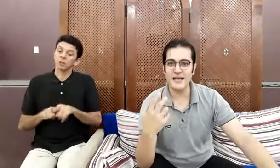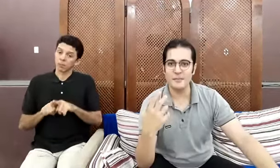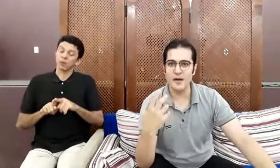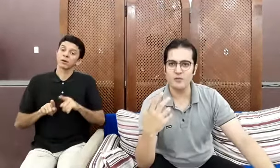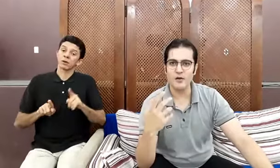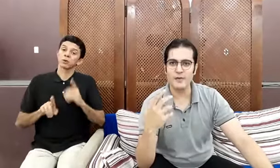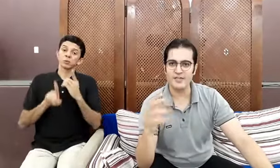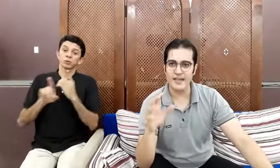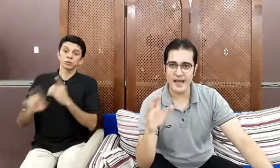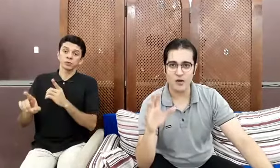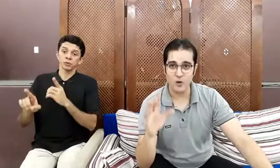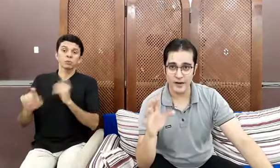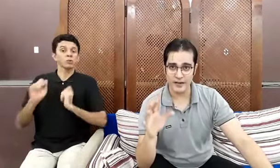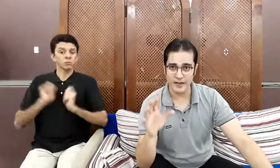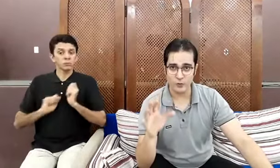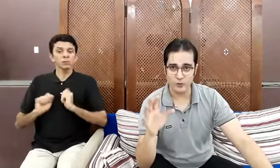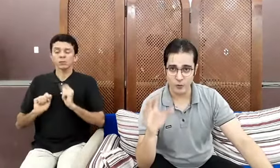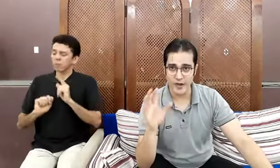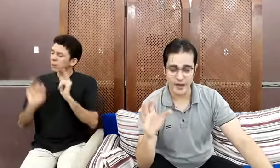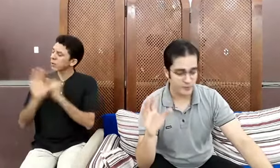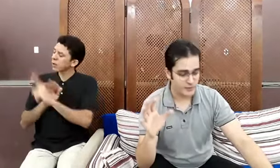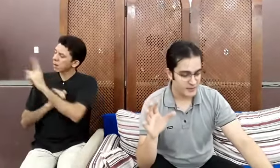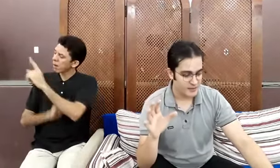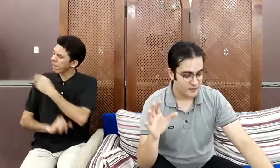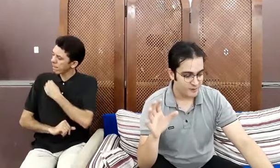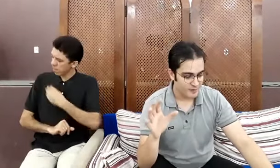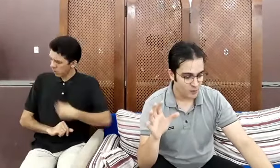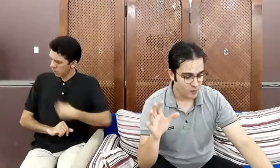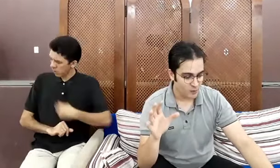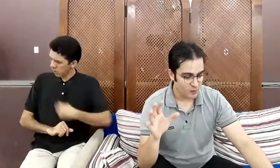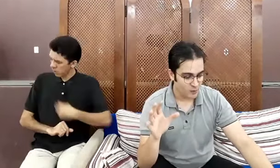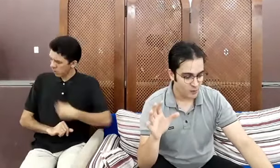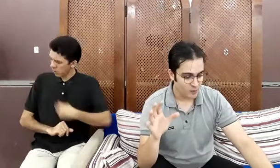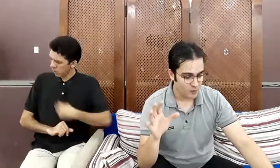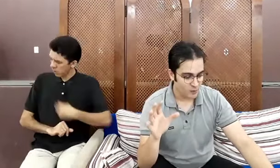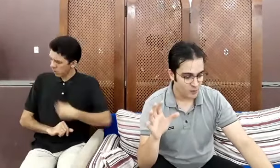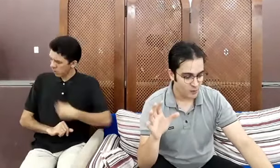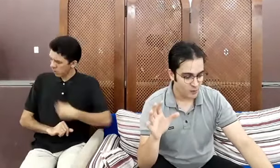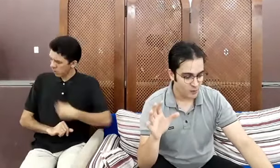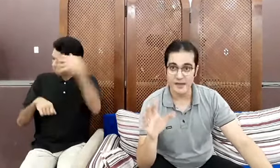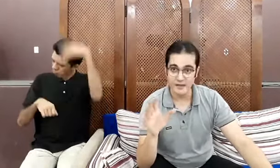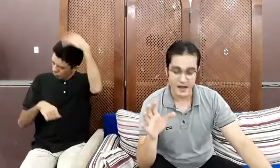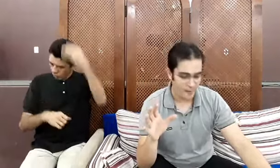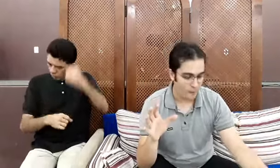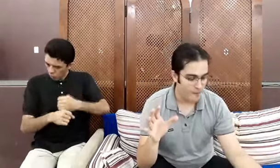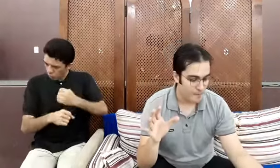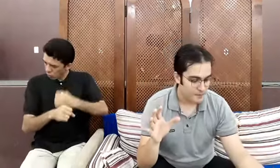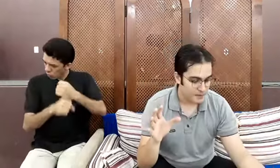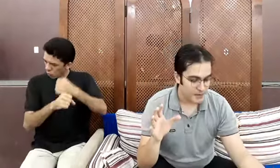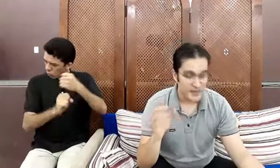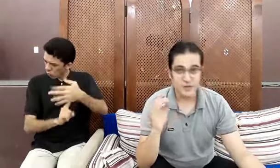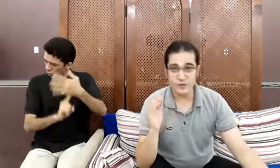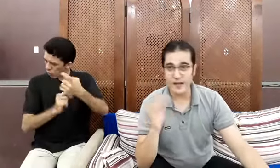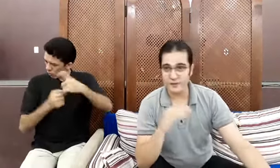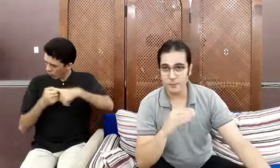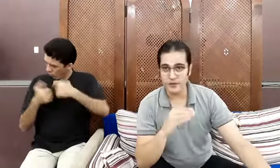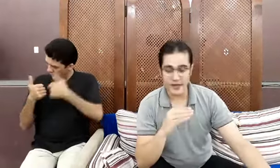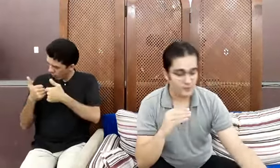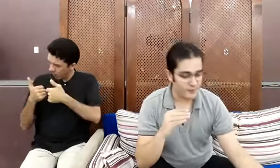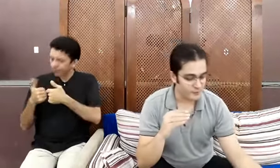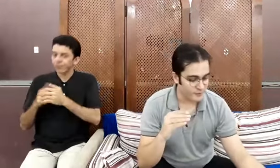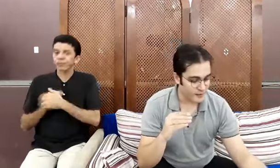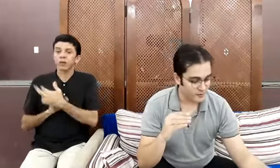ansiedade e perguntaram: Mestre, é agora que o teu reino finalmente aqui em Israel? E Jesus